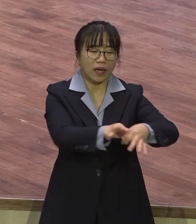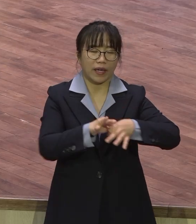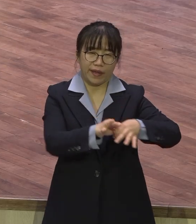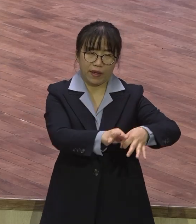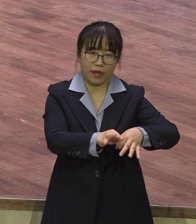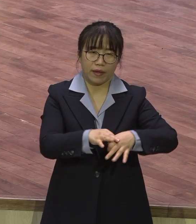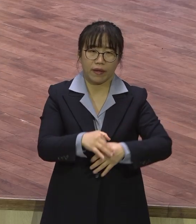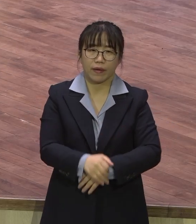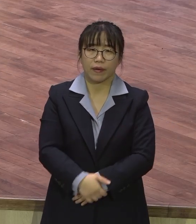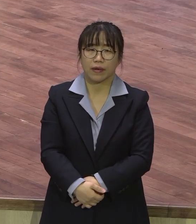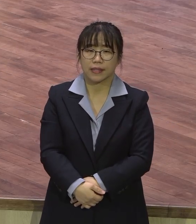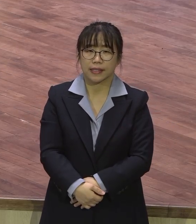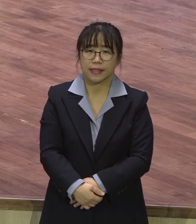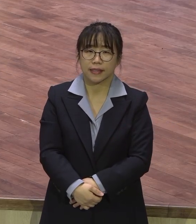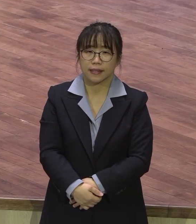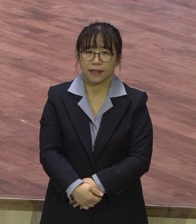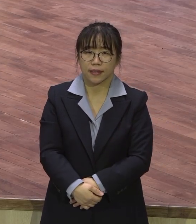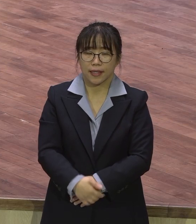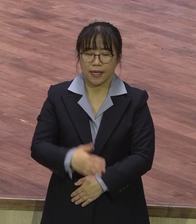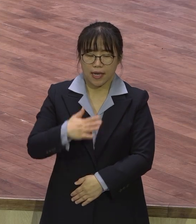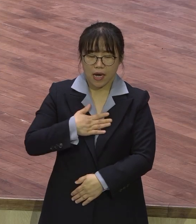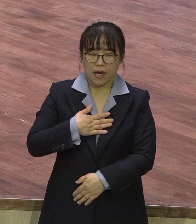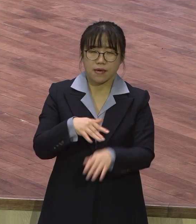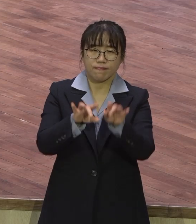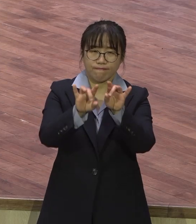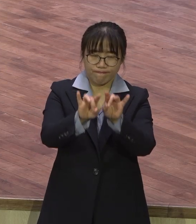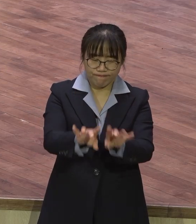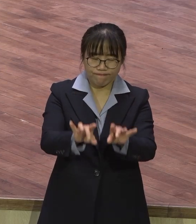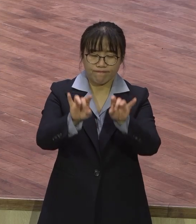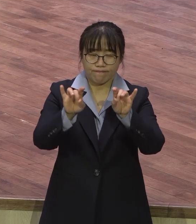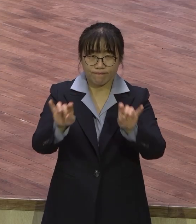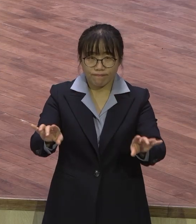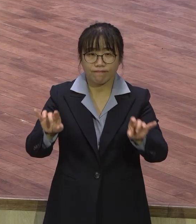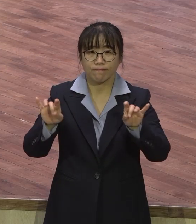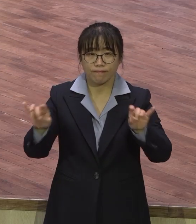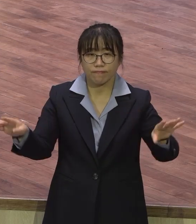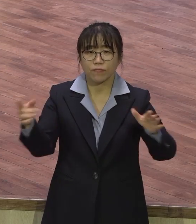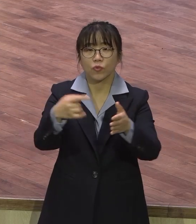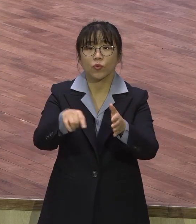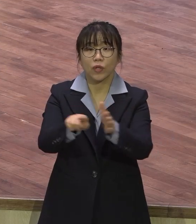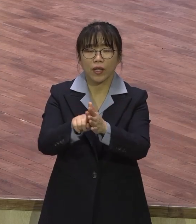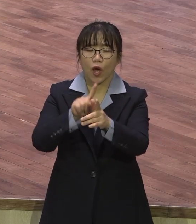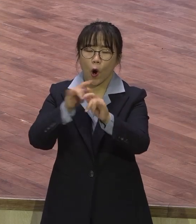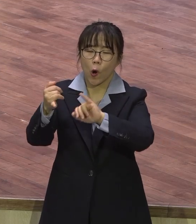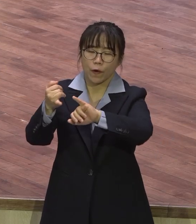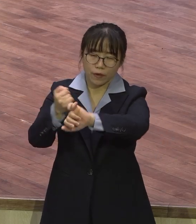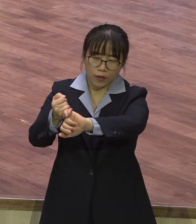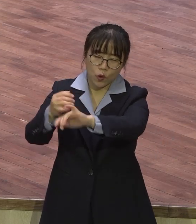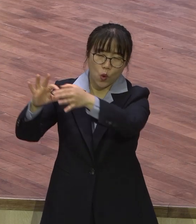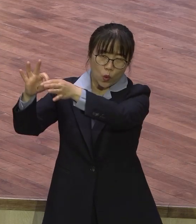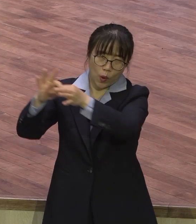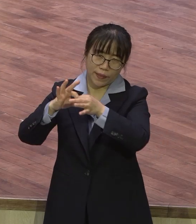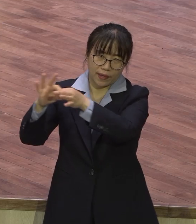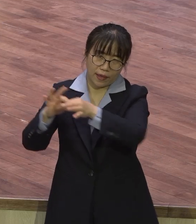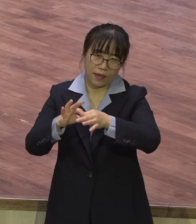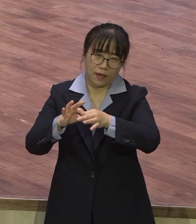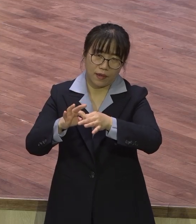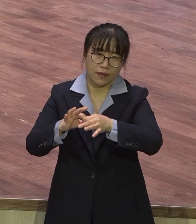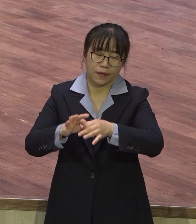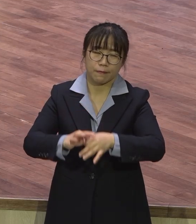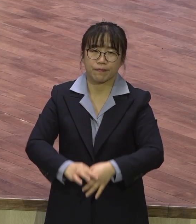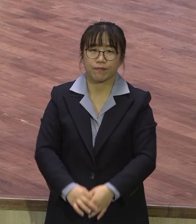바로 우리 한 사람 한 사람 한 사람 한 사람이 언약적 관계를 맺었고 있음을